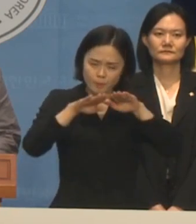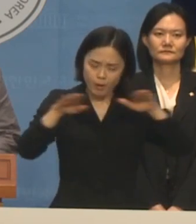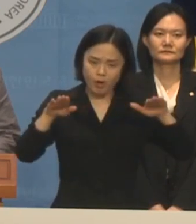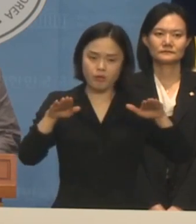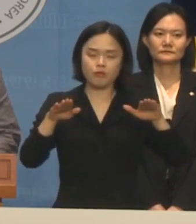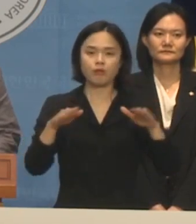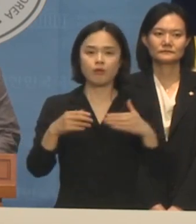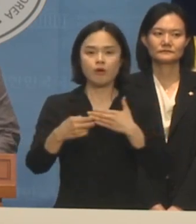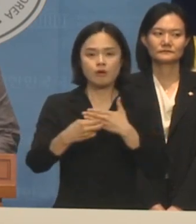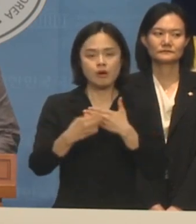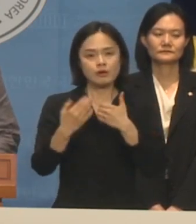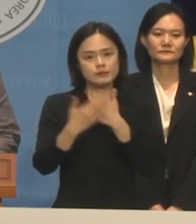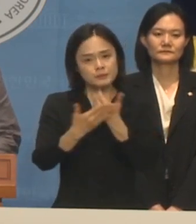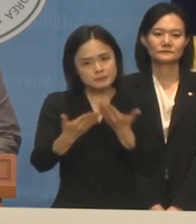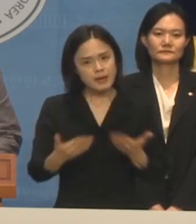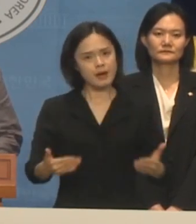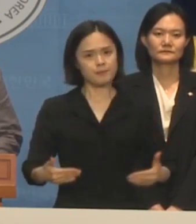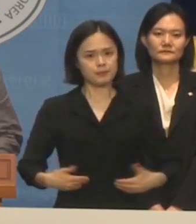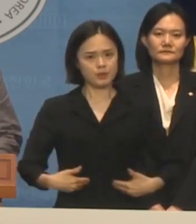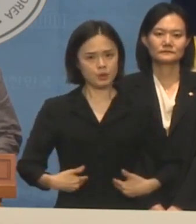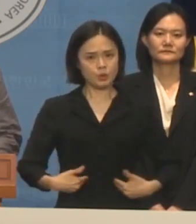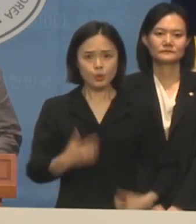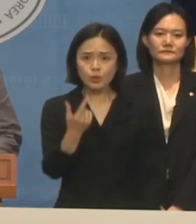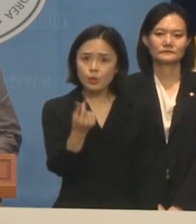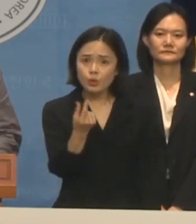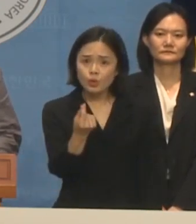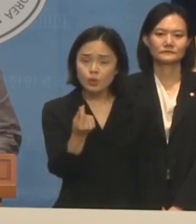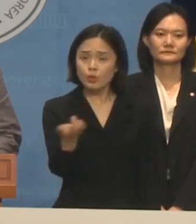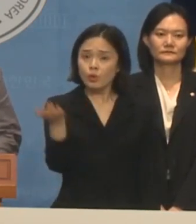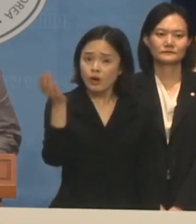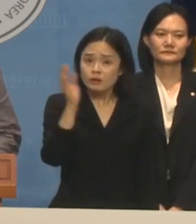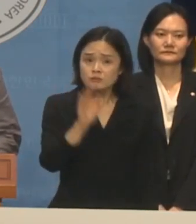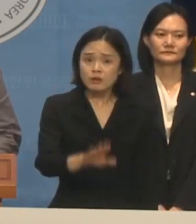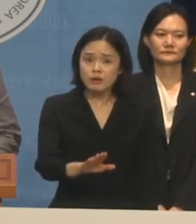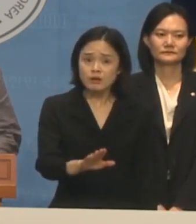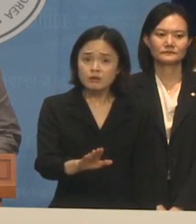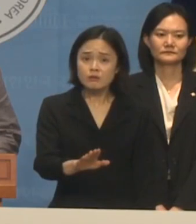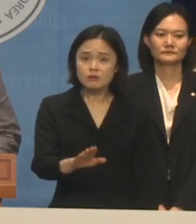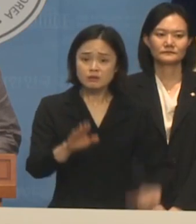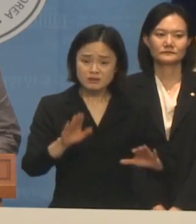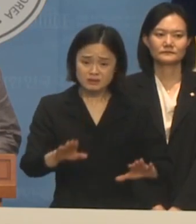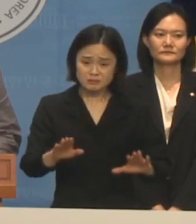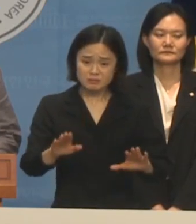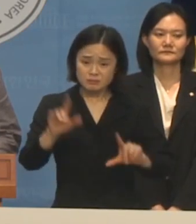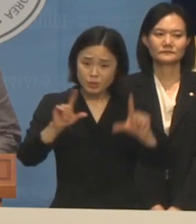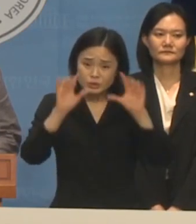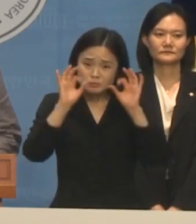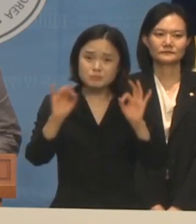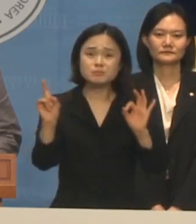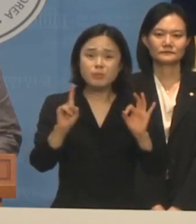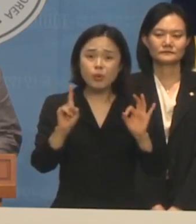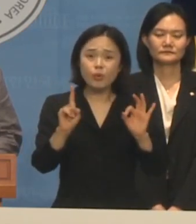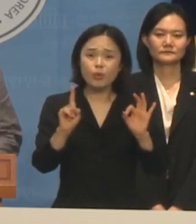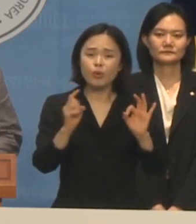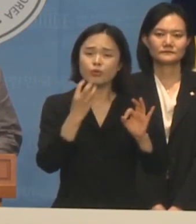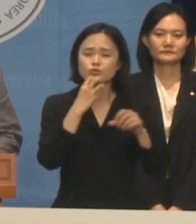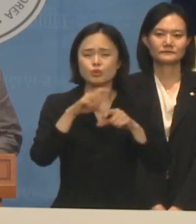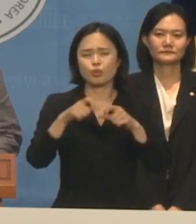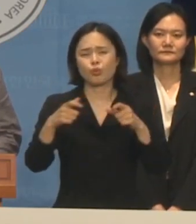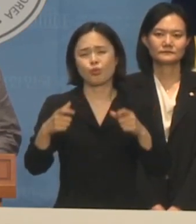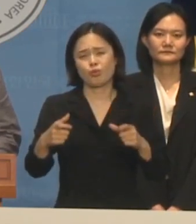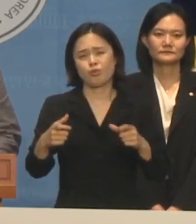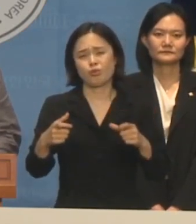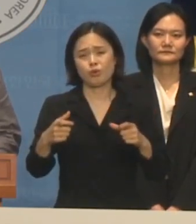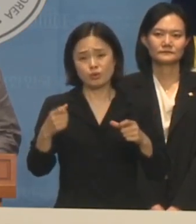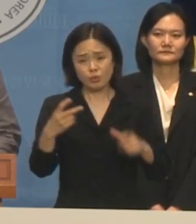합니다. 그러나 현실은 수도권에 있는 돈 있는 국민만이 의료 혜택을